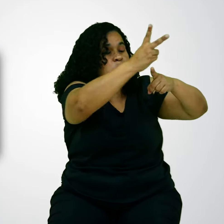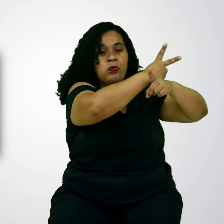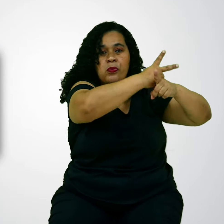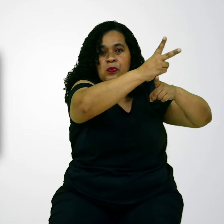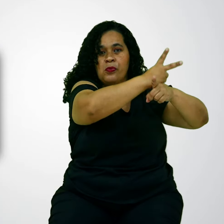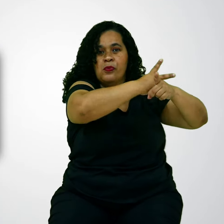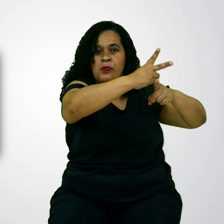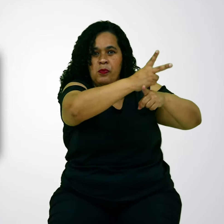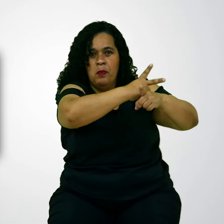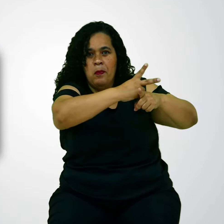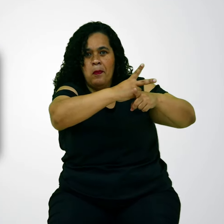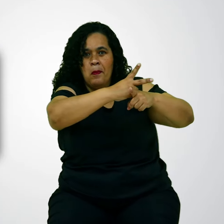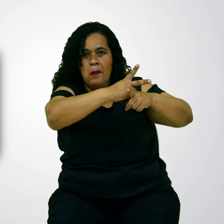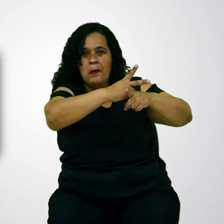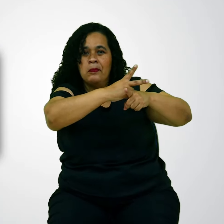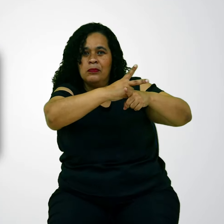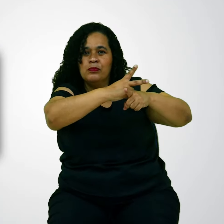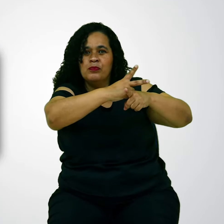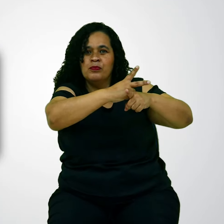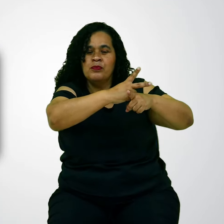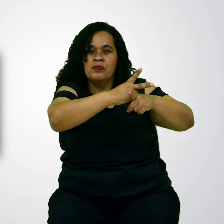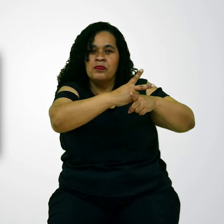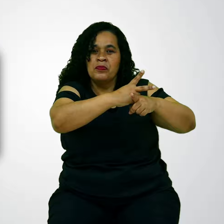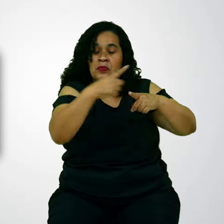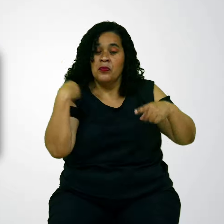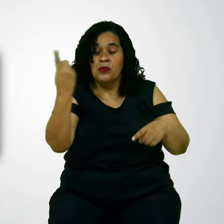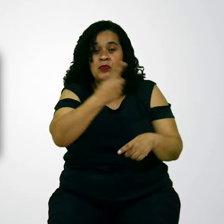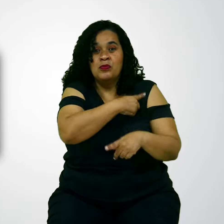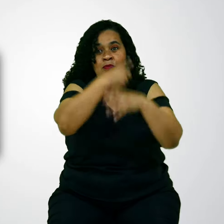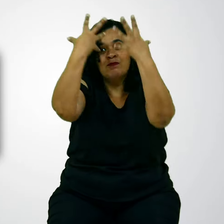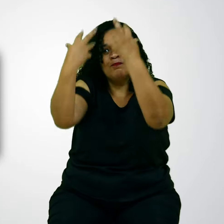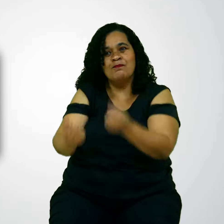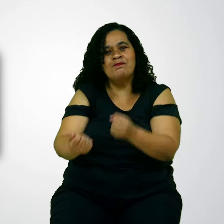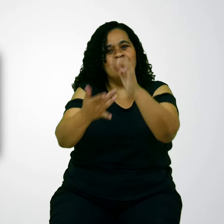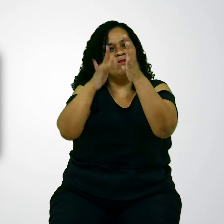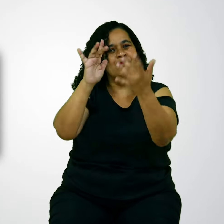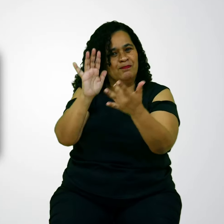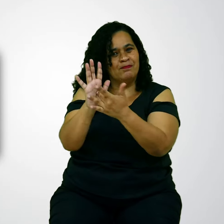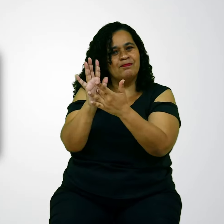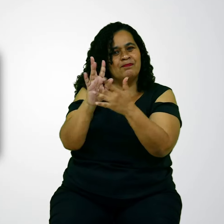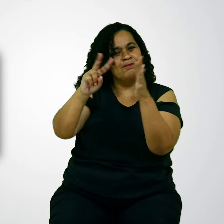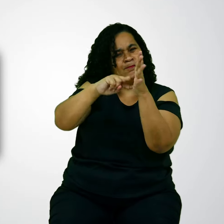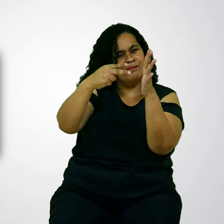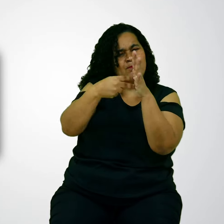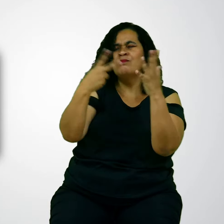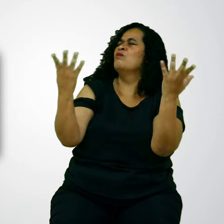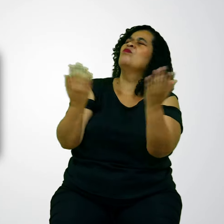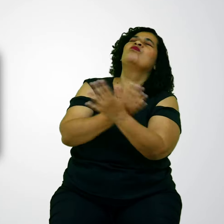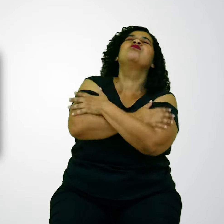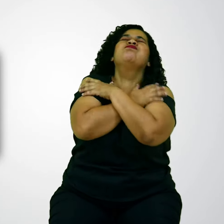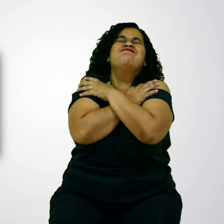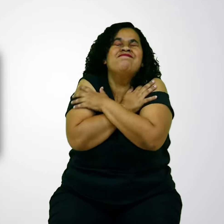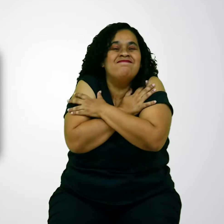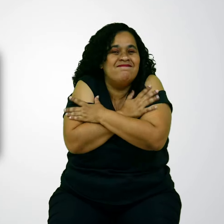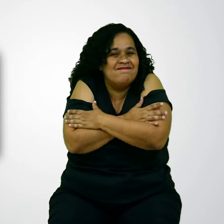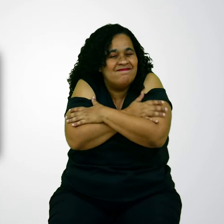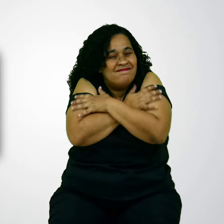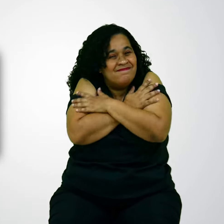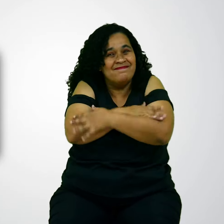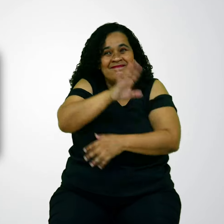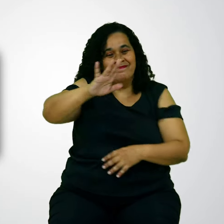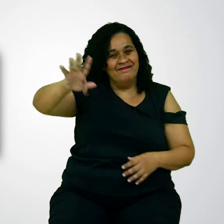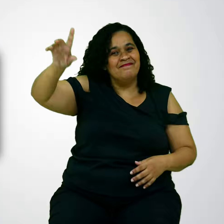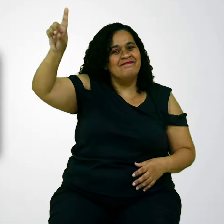é esse abraço de Deus no tempo. A igreja é esse abraço de Deus na história. Eu sou abraçado por Deus. E o que eu faço